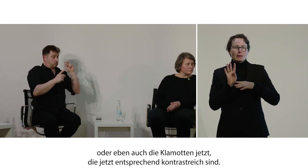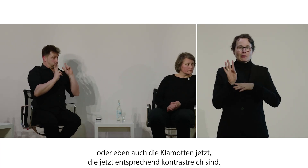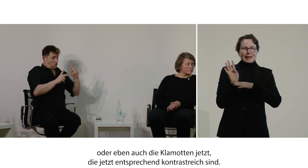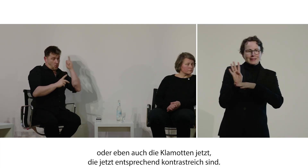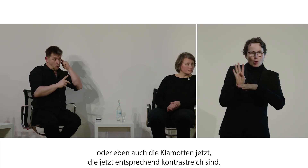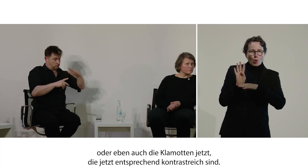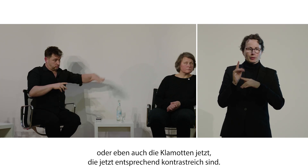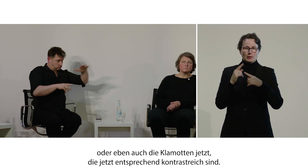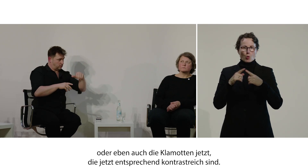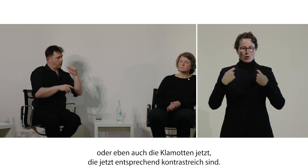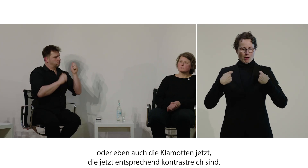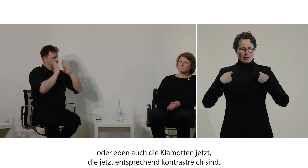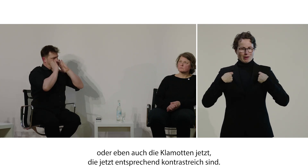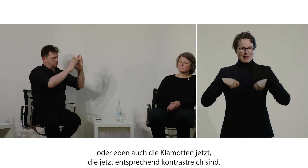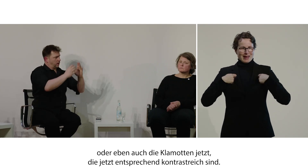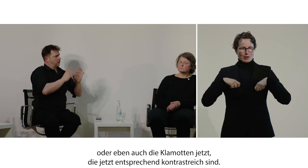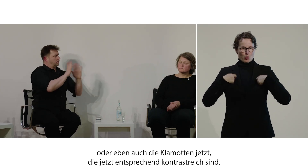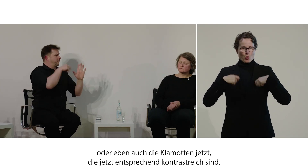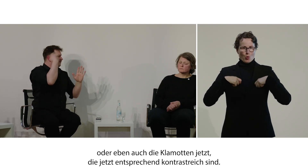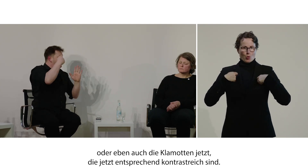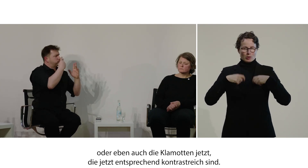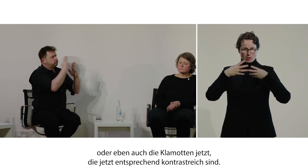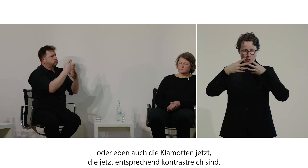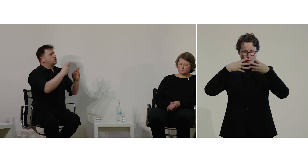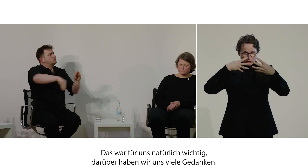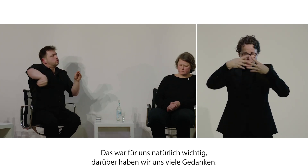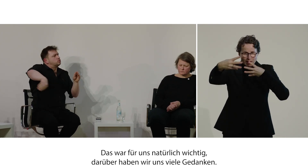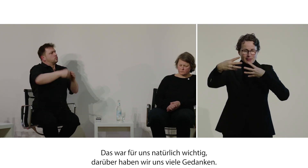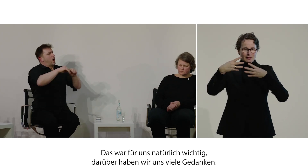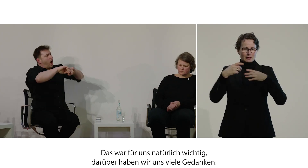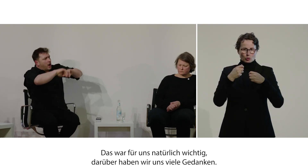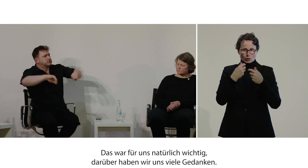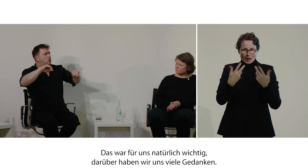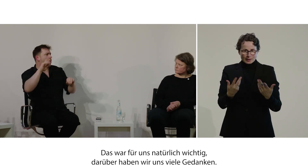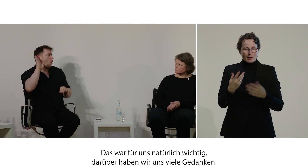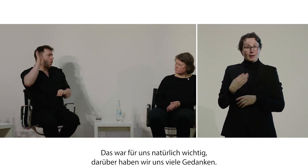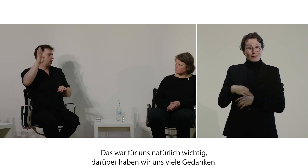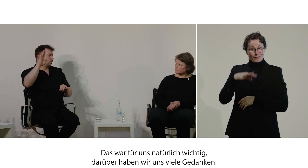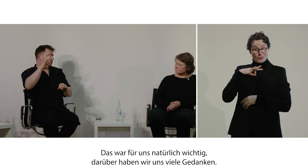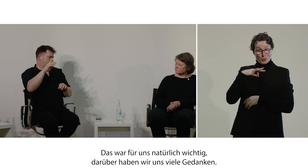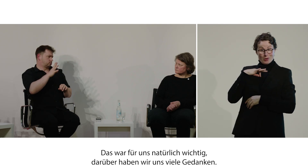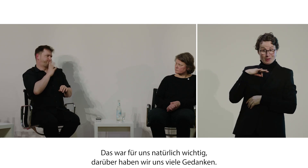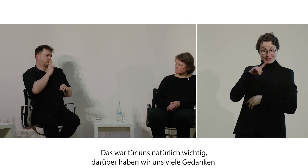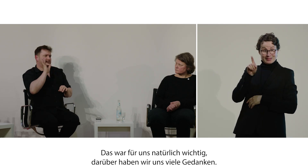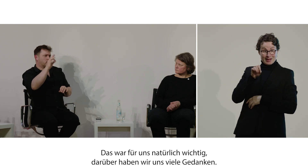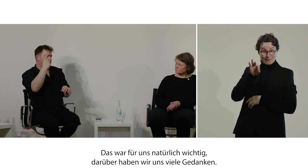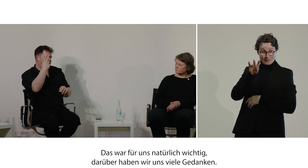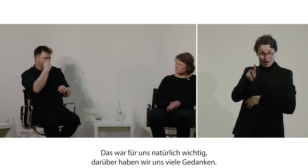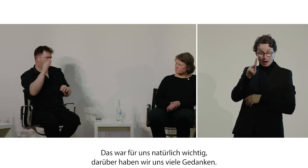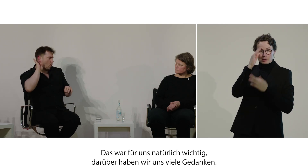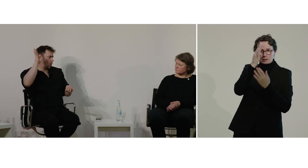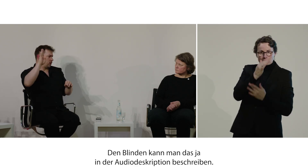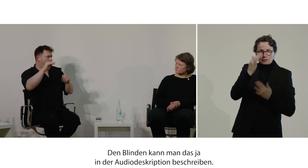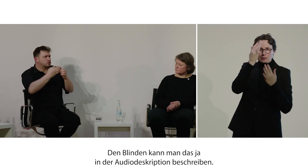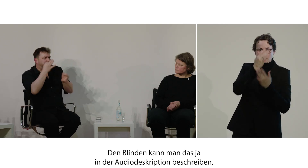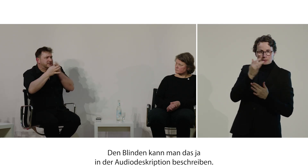Klamotten jetzt, die jetzt entsprechend kontrastreich sind. Also das war für uns natürlich wichtig, da haben wir uns viel darüber Gedanken